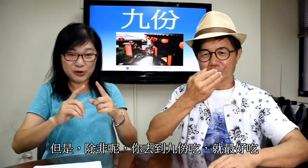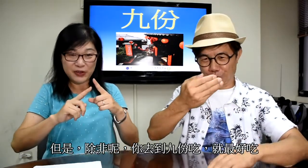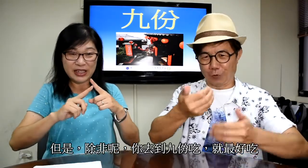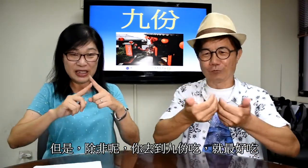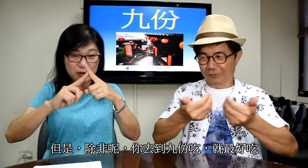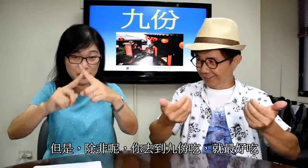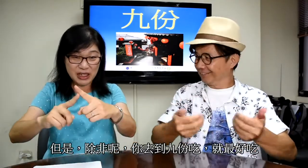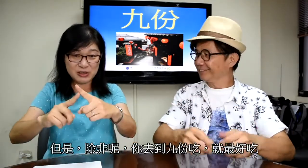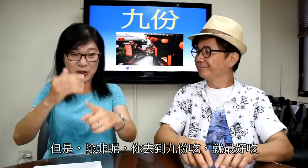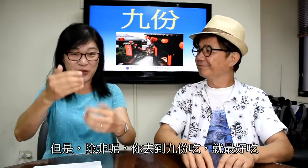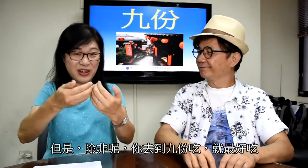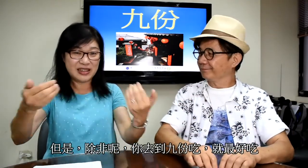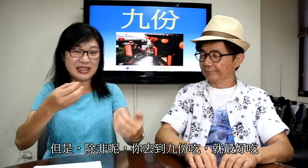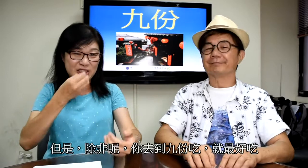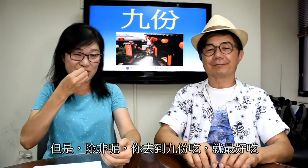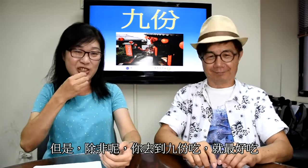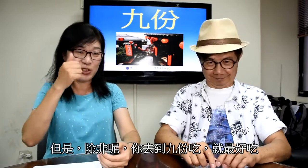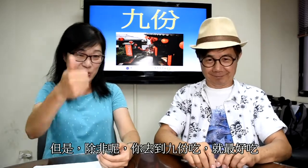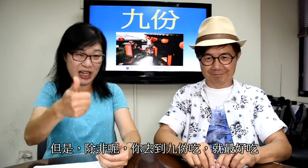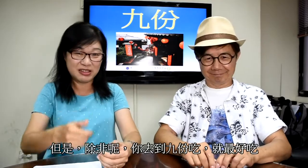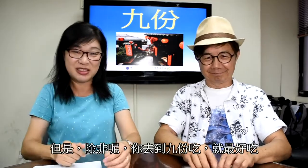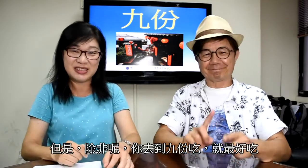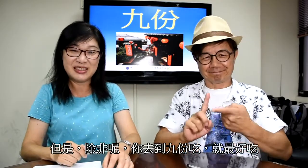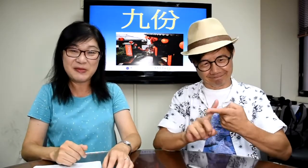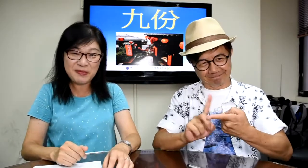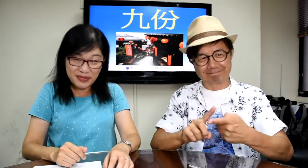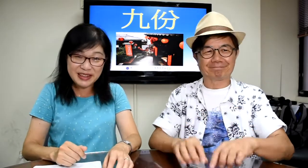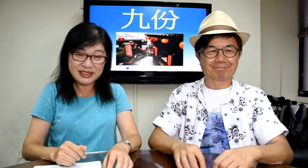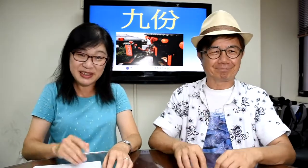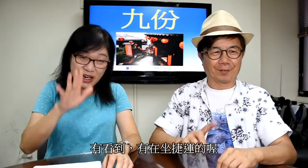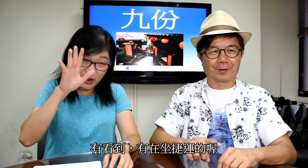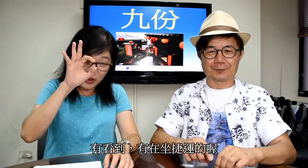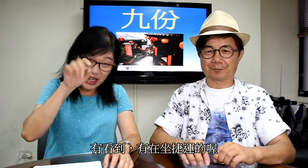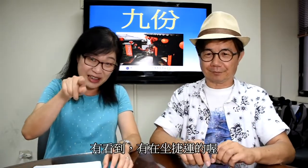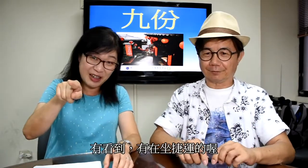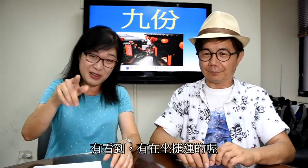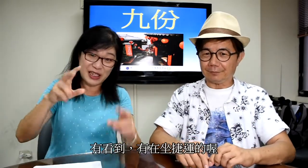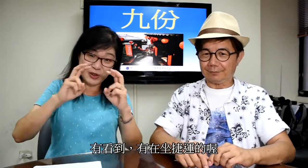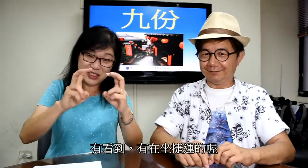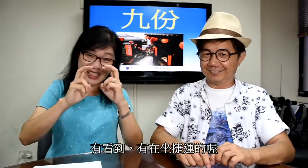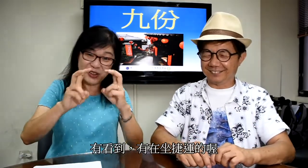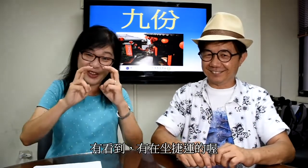非呢，你去到九份吃就最好吃。是哦，有看到有在做捷运的